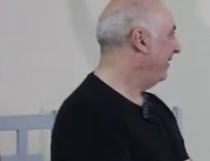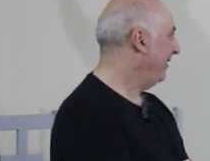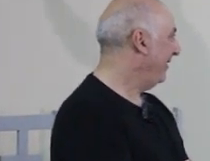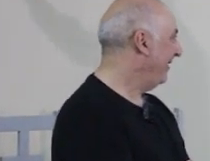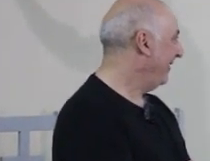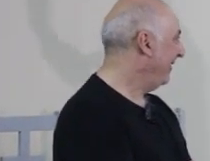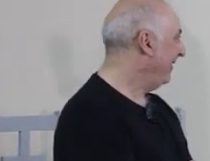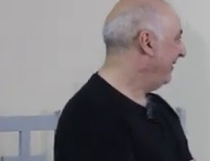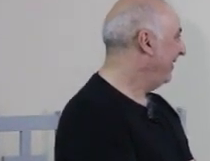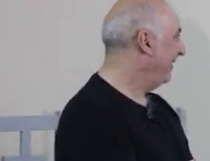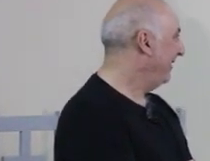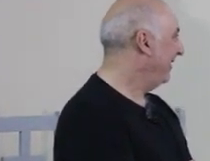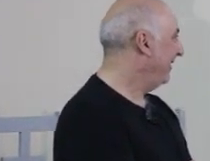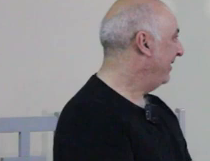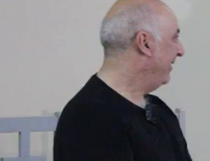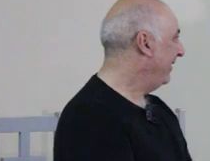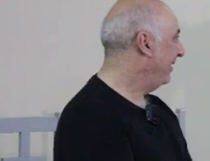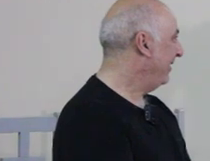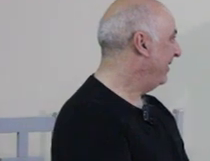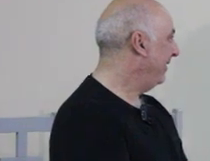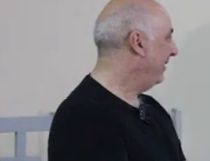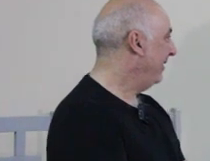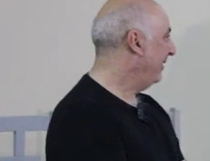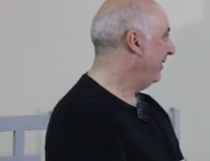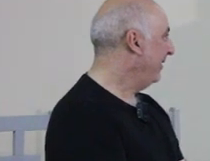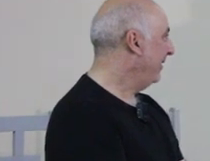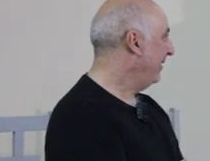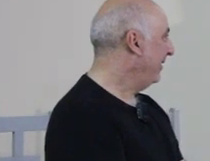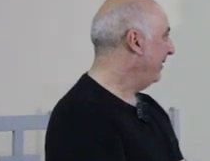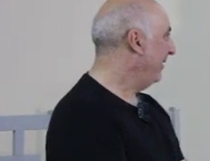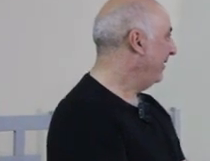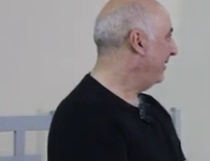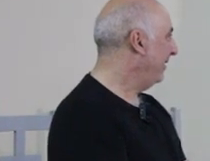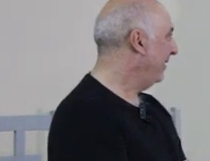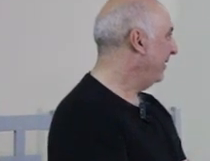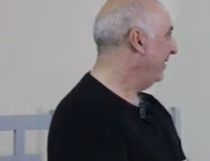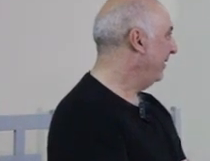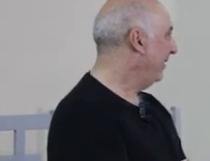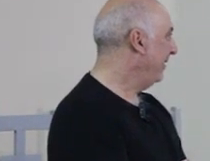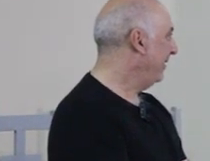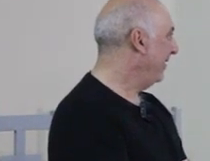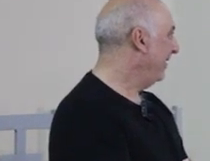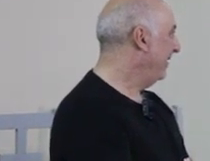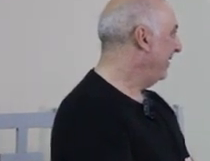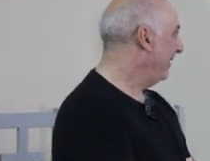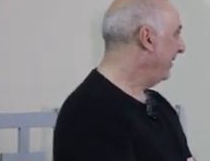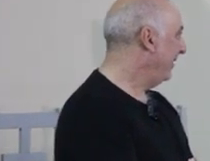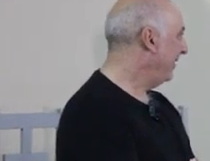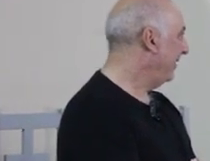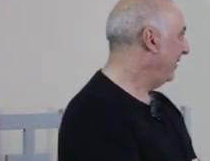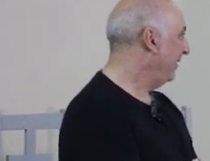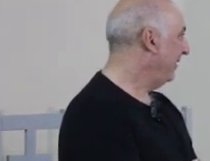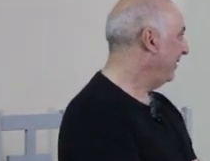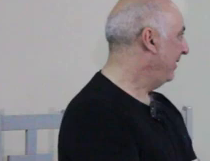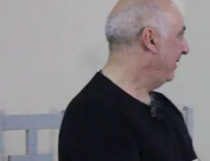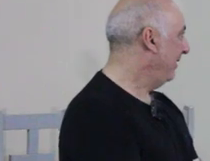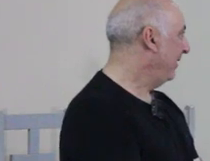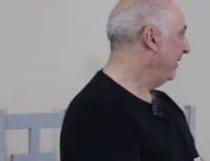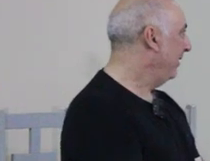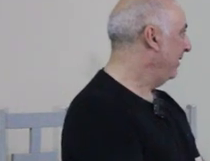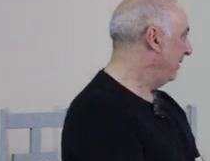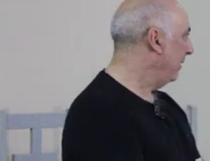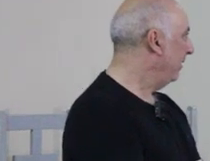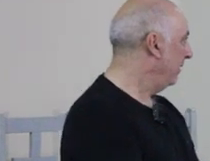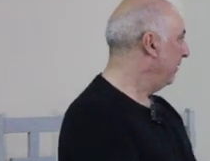e conseguimos resgatar os quadros da Câmara. Em seguida, ele faz um projeto com o resgate do Palacete, e por algum motivo que não sei explicar qual